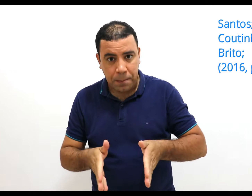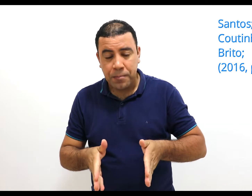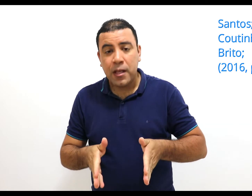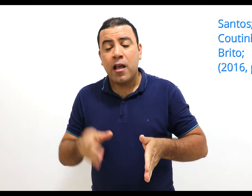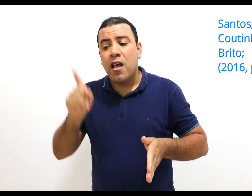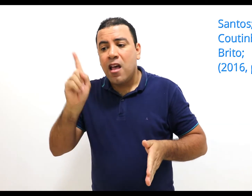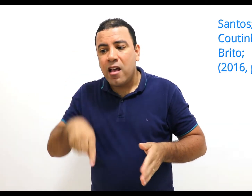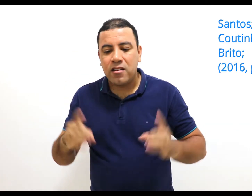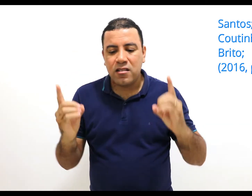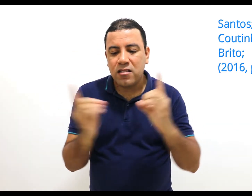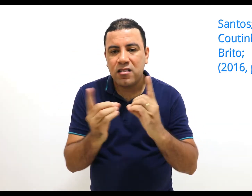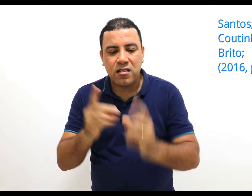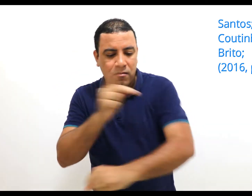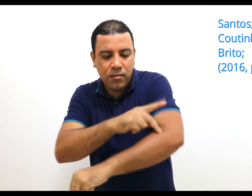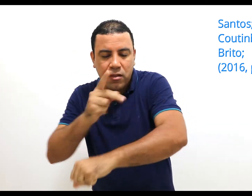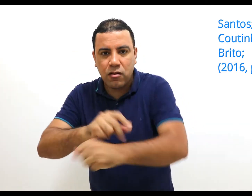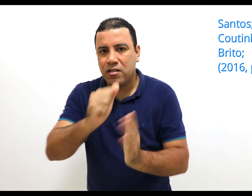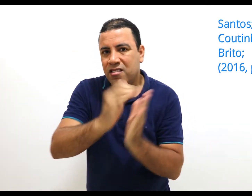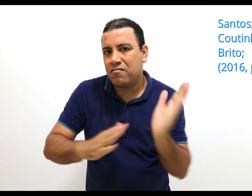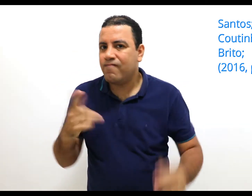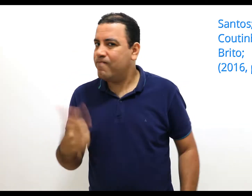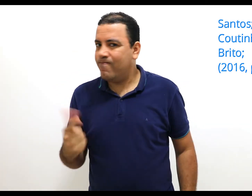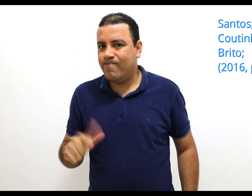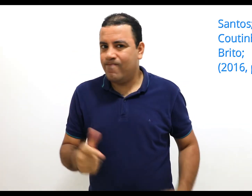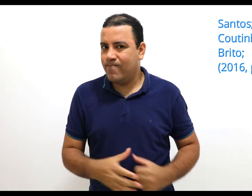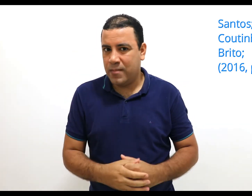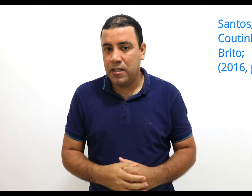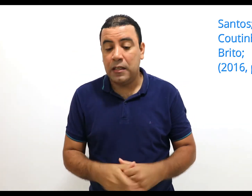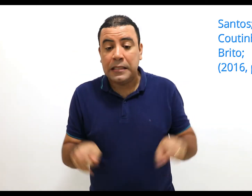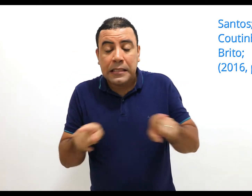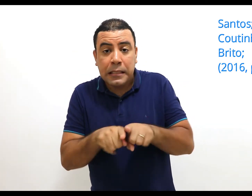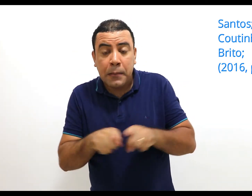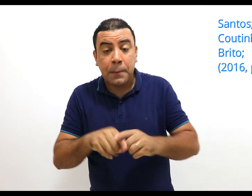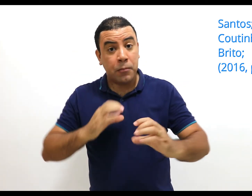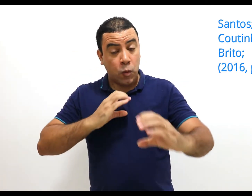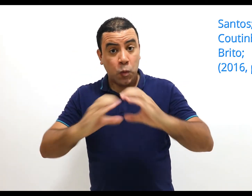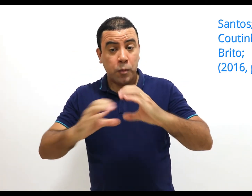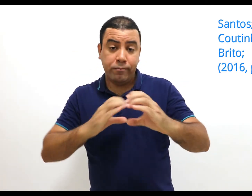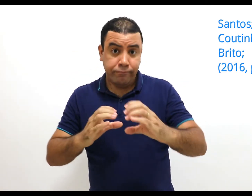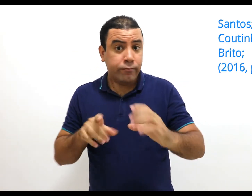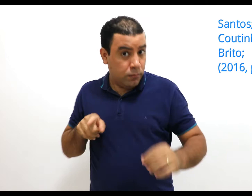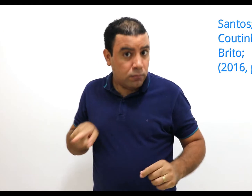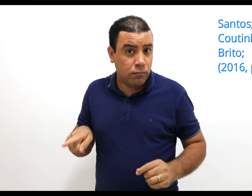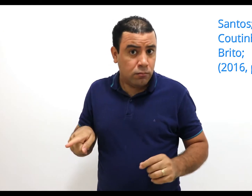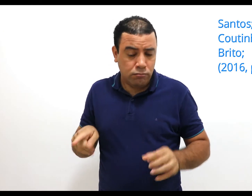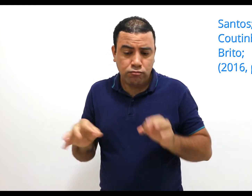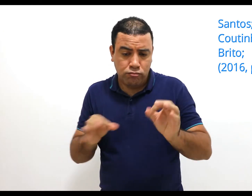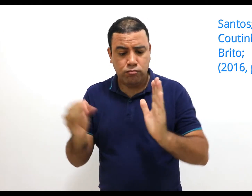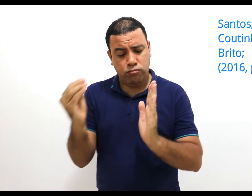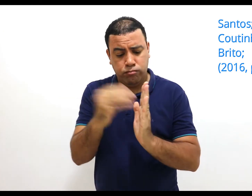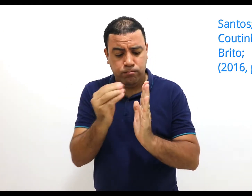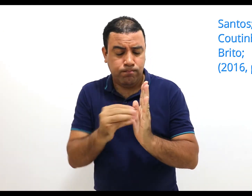catalogados, não contêm atividades didático-pedagógicas, que se caracterizam pelo